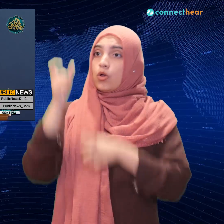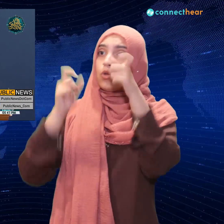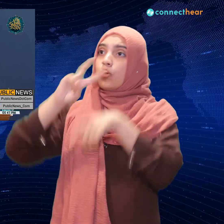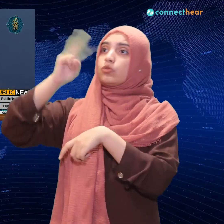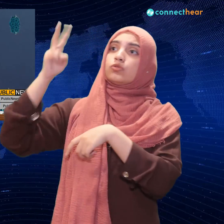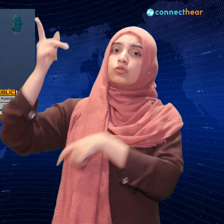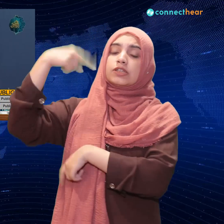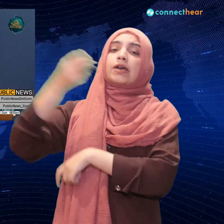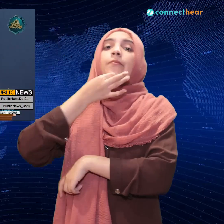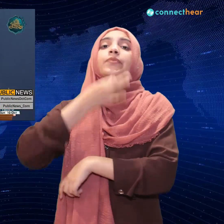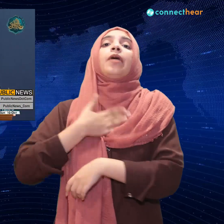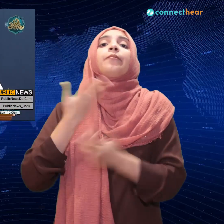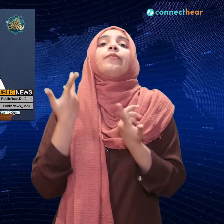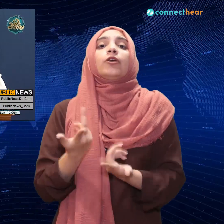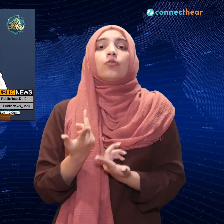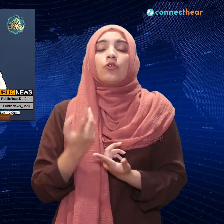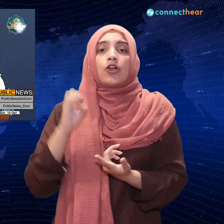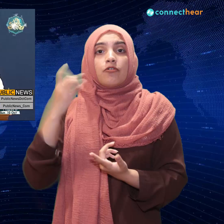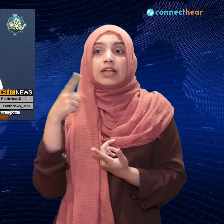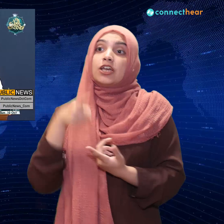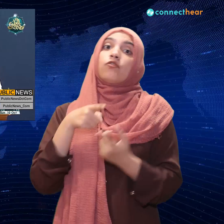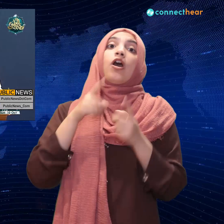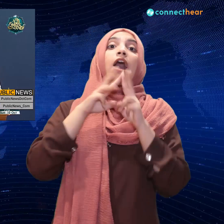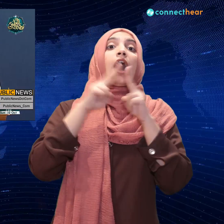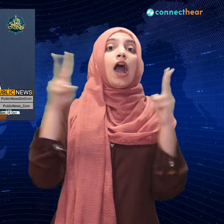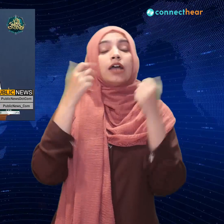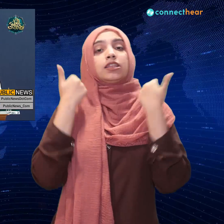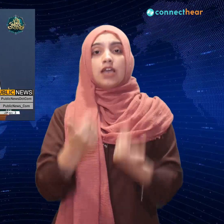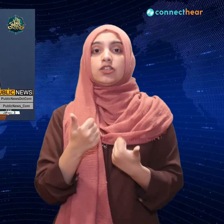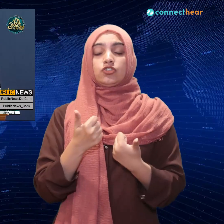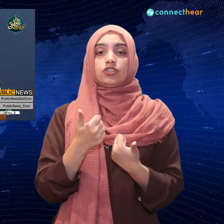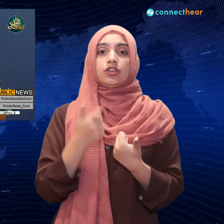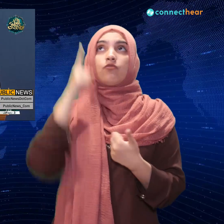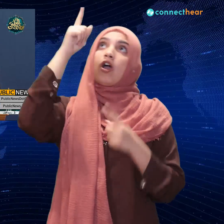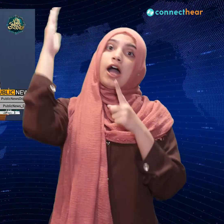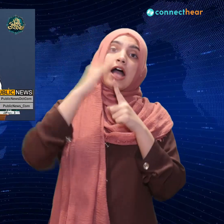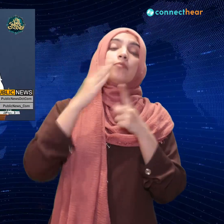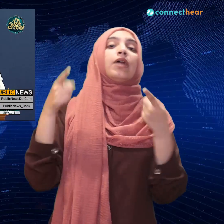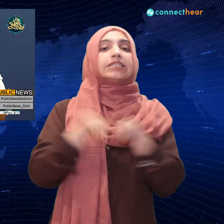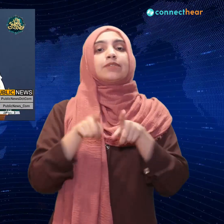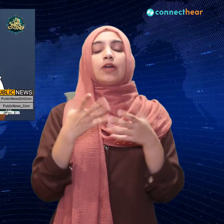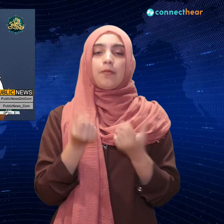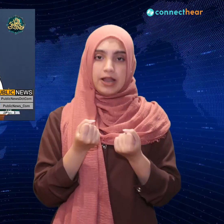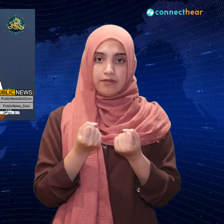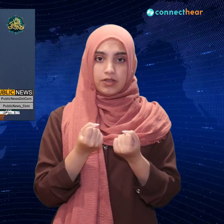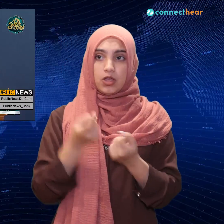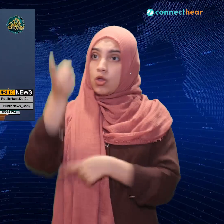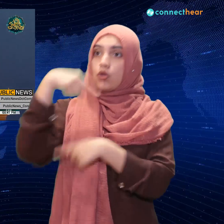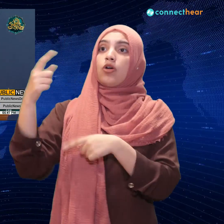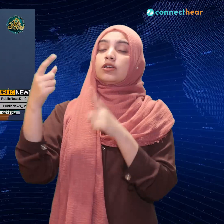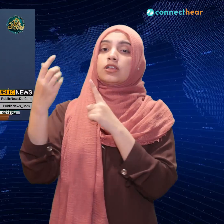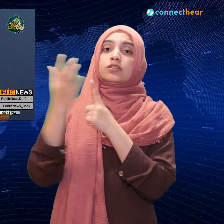کے لاکھوں لوگ جاتے ہیں. اور آج اللہ نے تو کہا ہوا کہ عزت میرے ہاتھ میں ہے، تو کیوں لوگ ابھی تک عزت کرتے ہیں؟